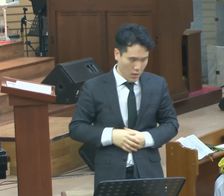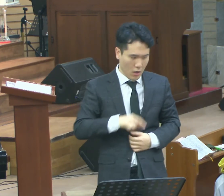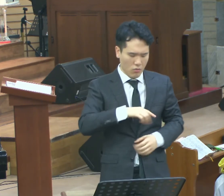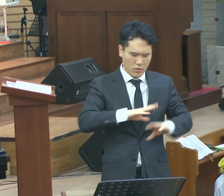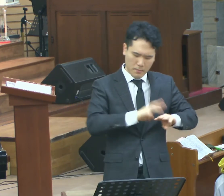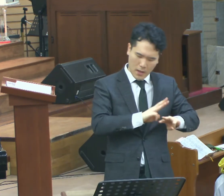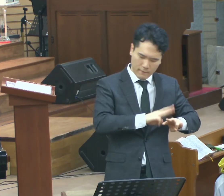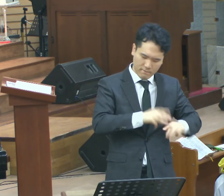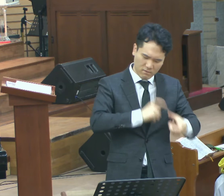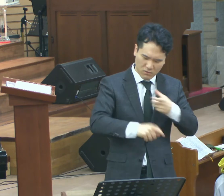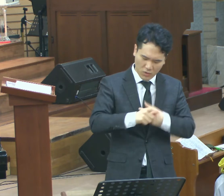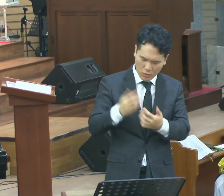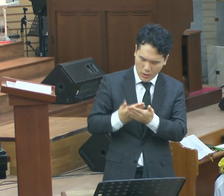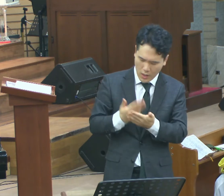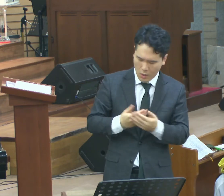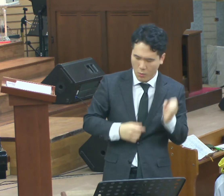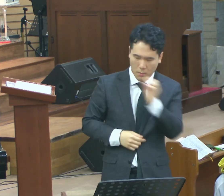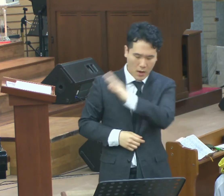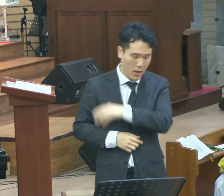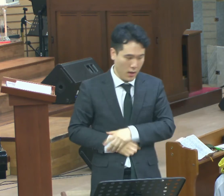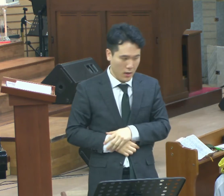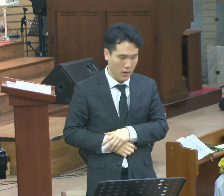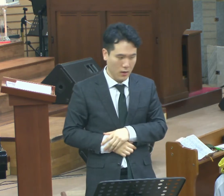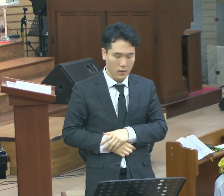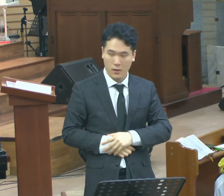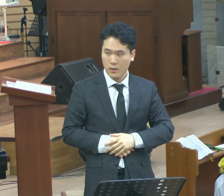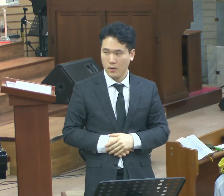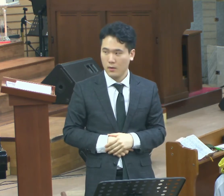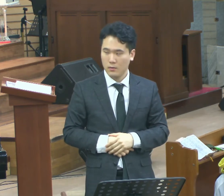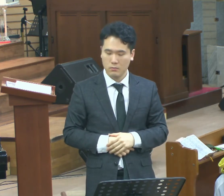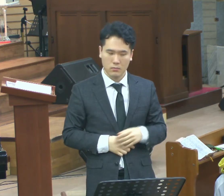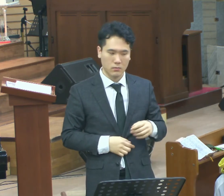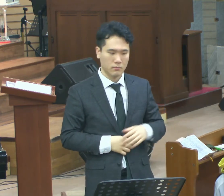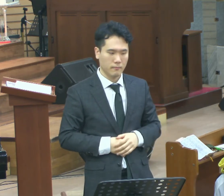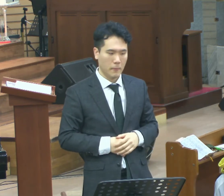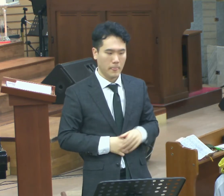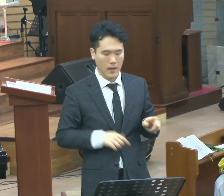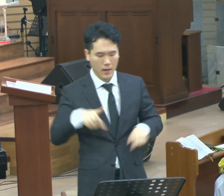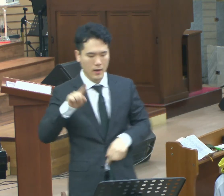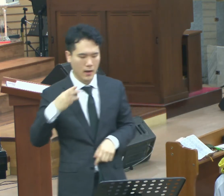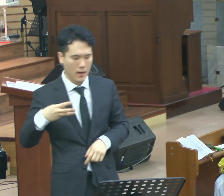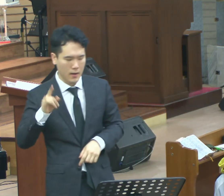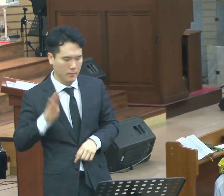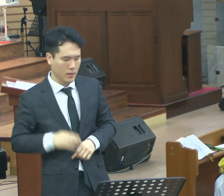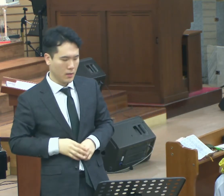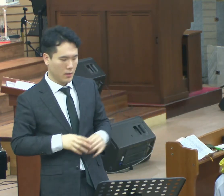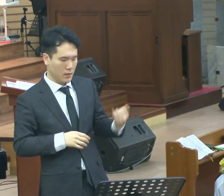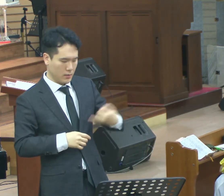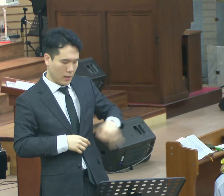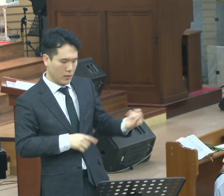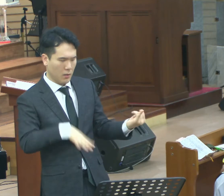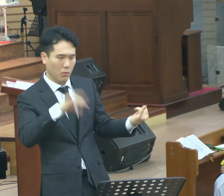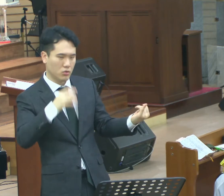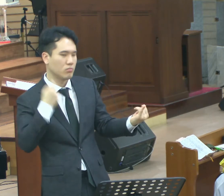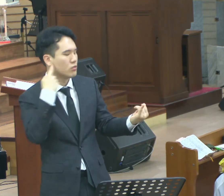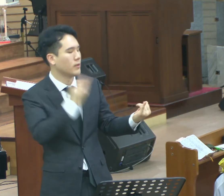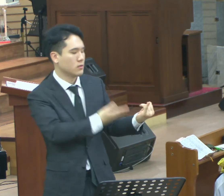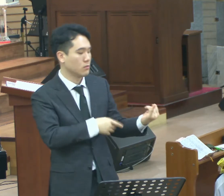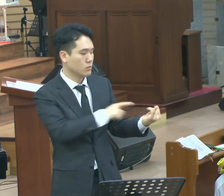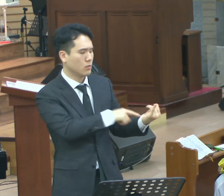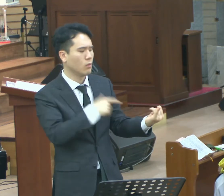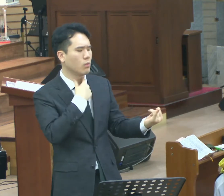넓은 땅을 가져야 돼 하고 남편한테 얘기를 했는데 묻기는 갈렙이 딸한테 물었어요. 뭘 줄까? 너 뭘 줄까? 뭘